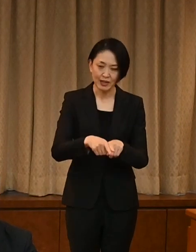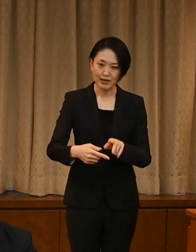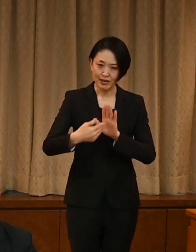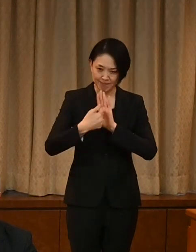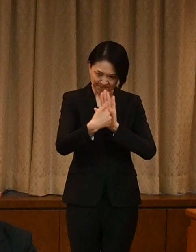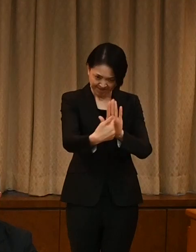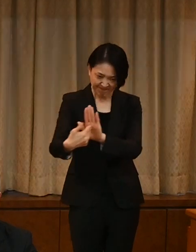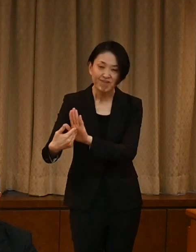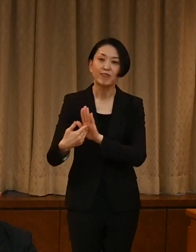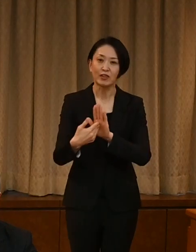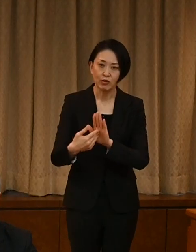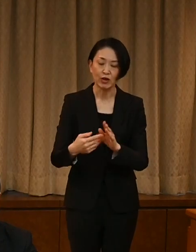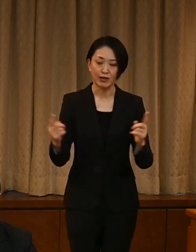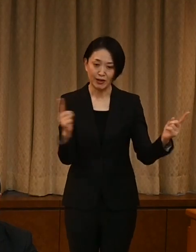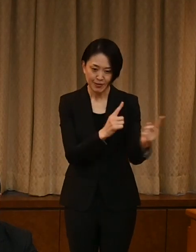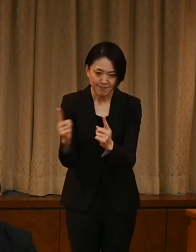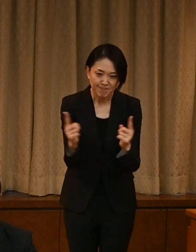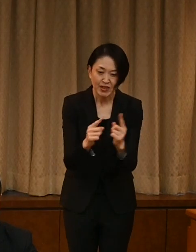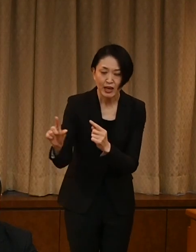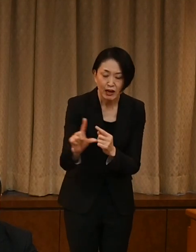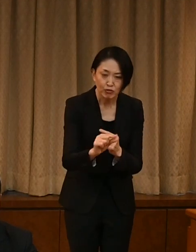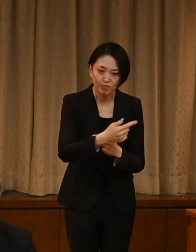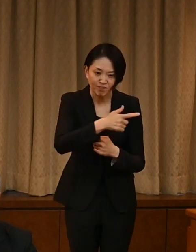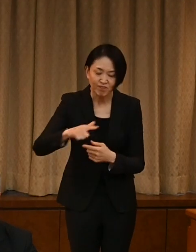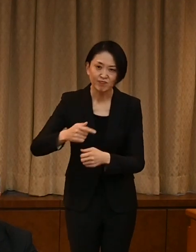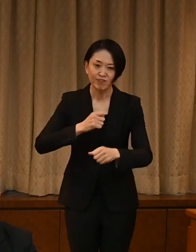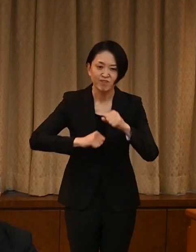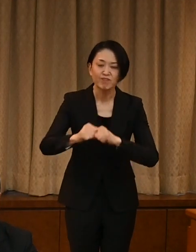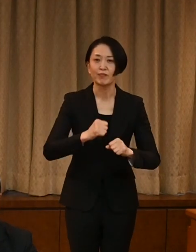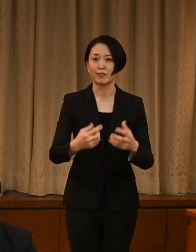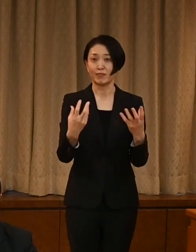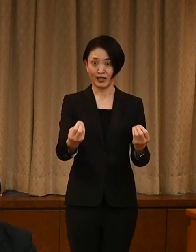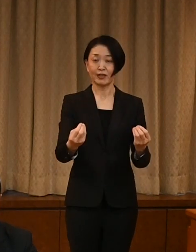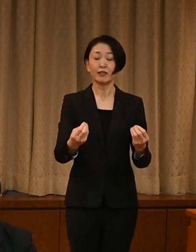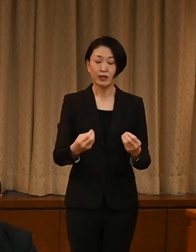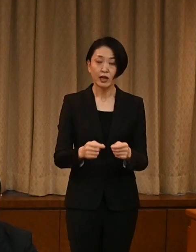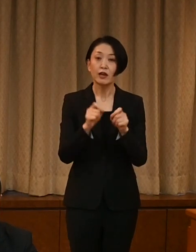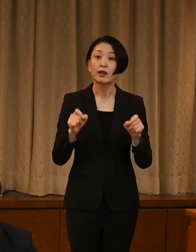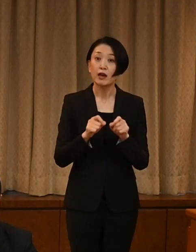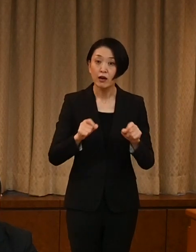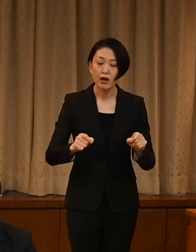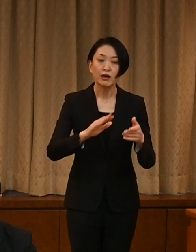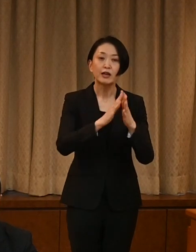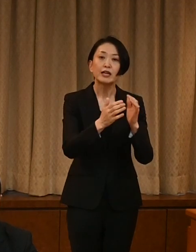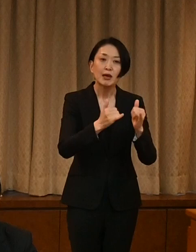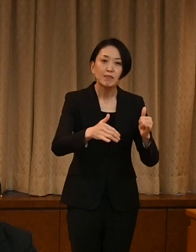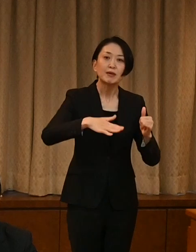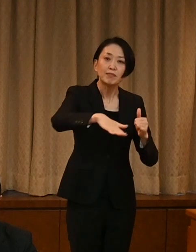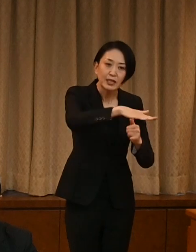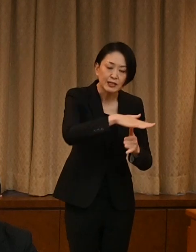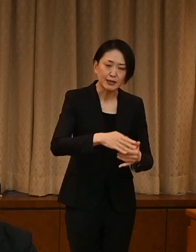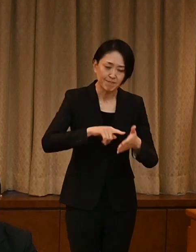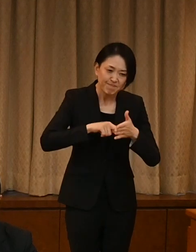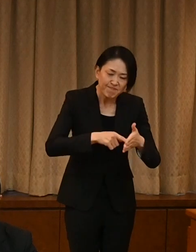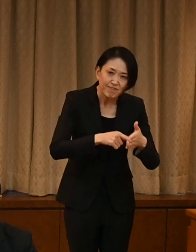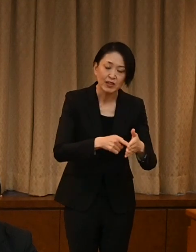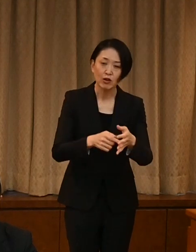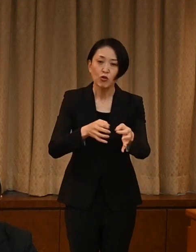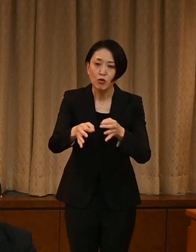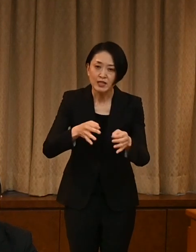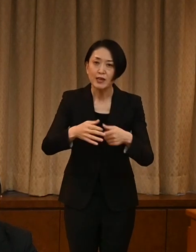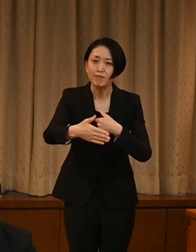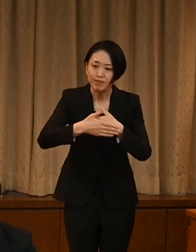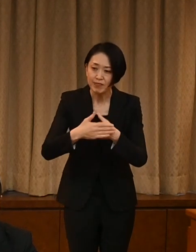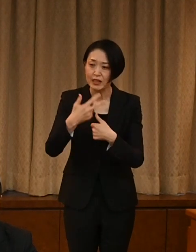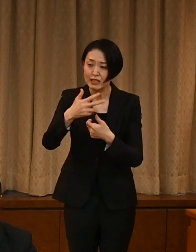等に取り組んでまいりました。その間県民の皆様事業者の皆様のご尽力市町村のご協